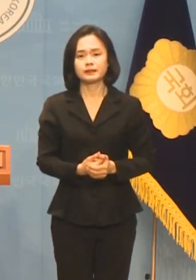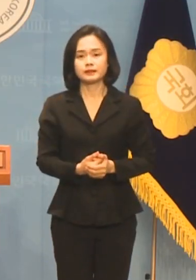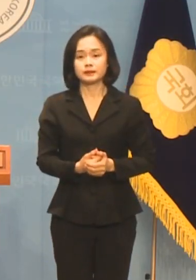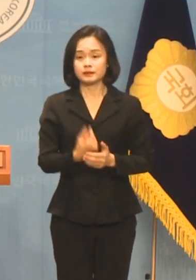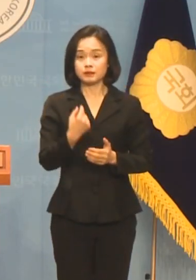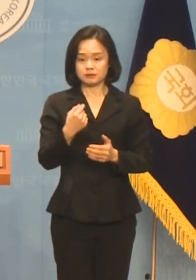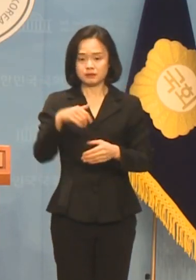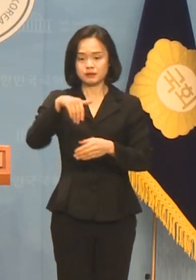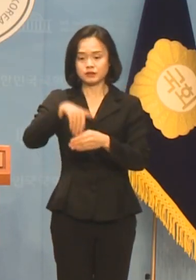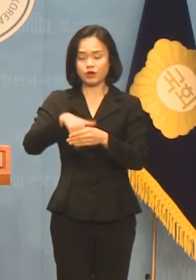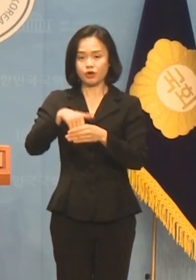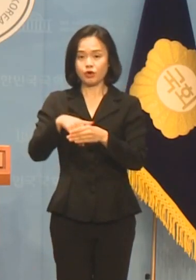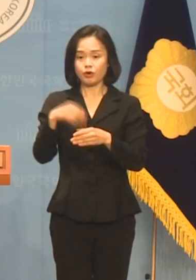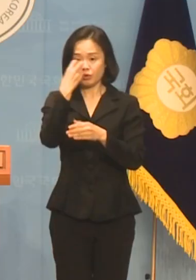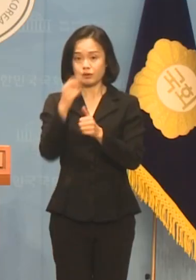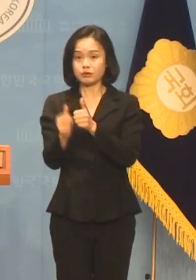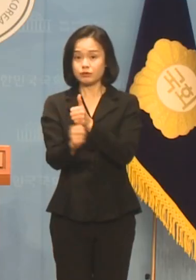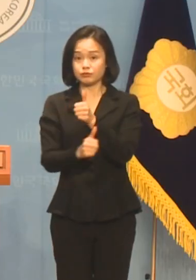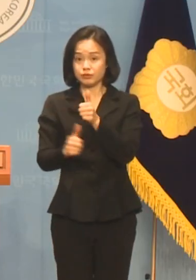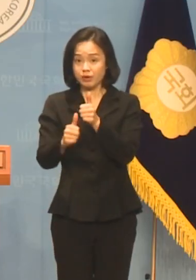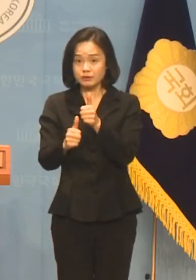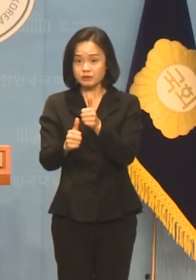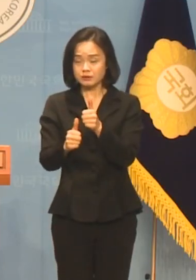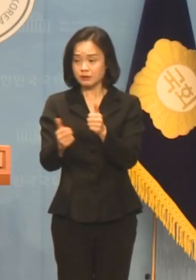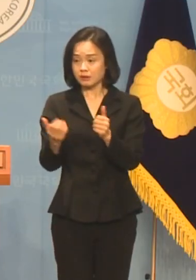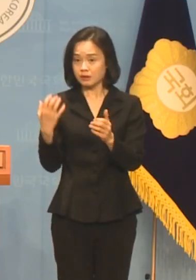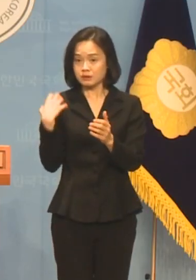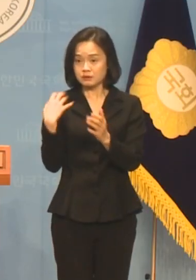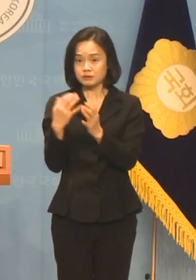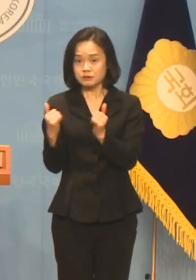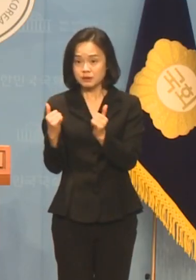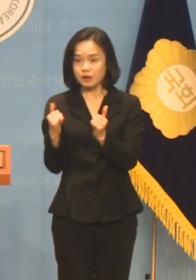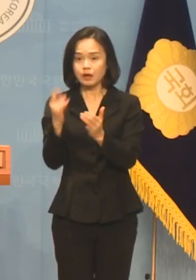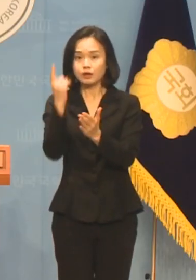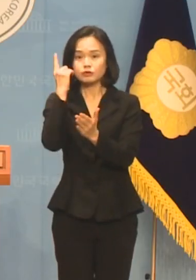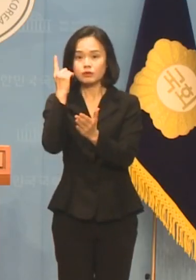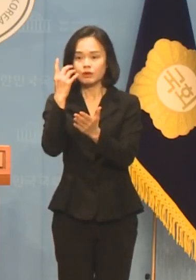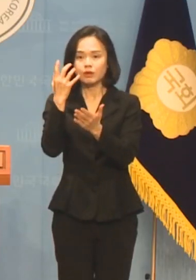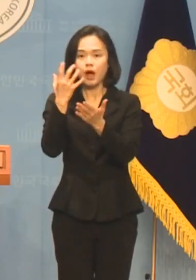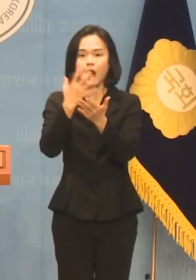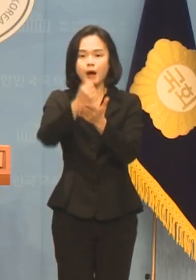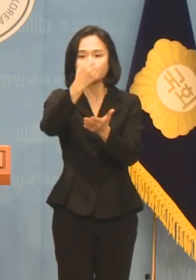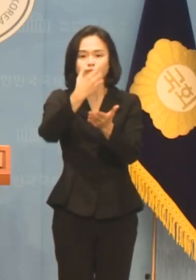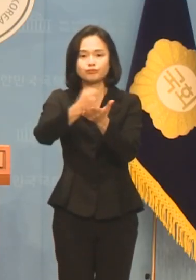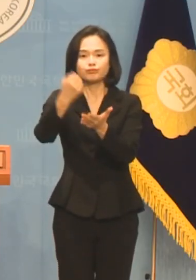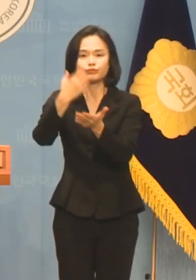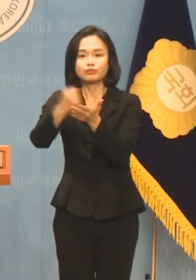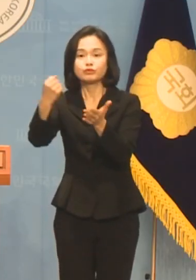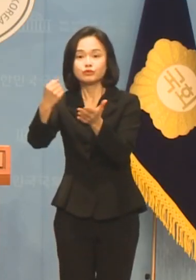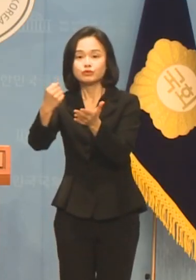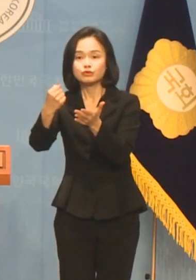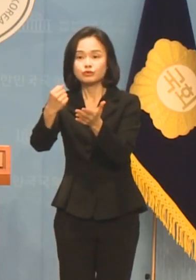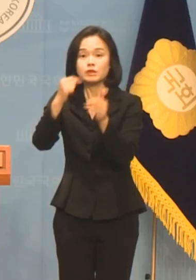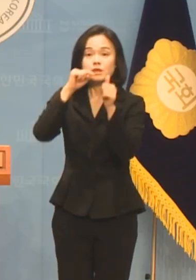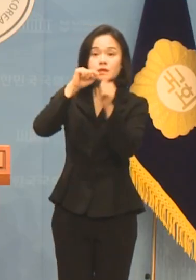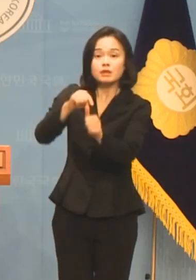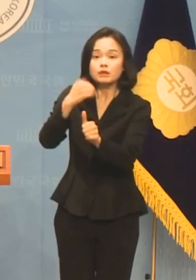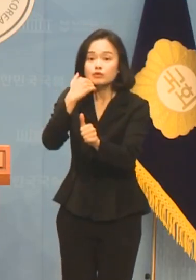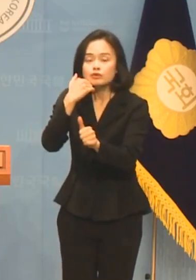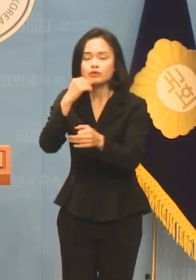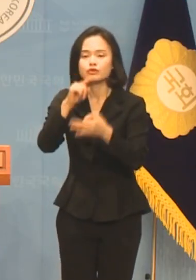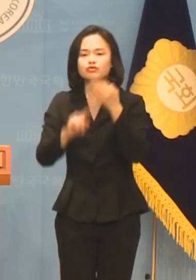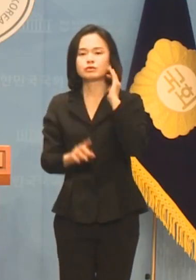당직자들의 휴대전화를 압수했고 전산실 서버를 촬영했는데 이 모든 것이 윤 대통령의 직접 지시에